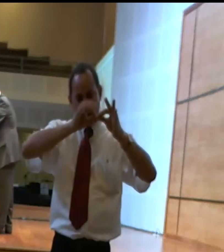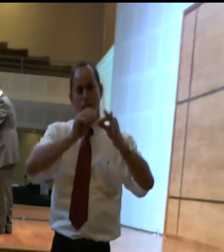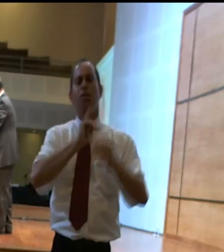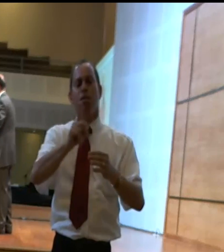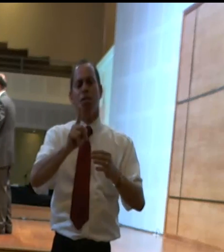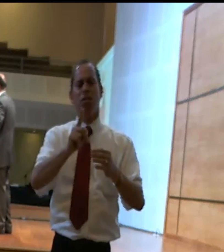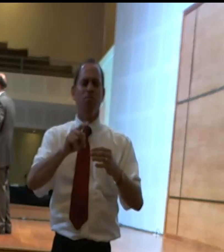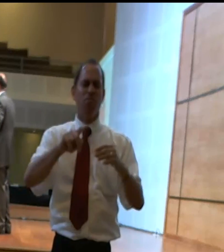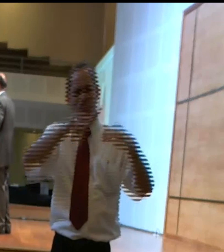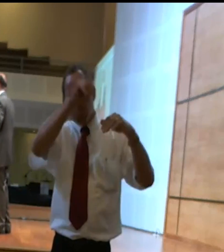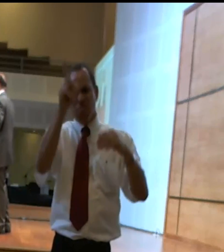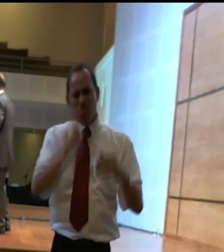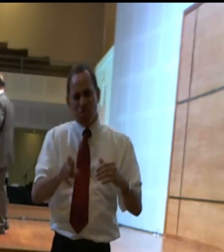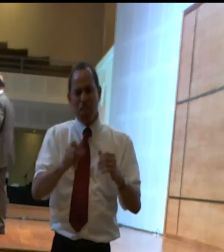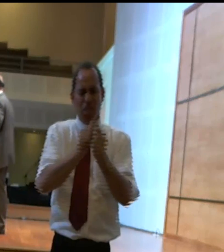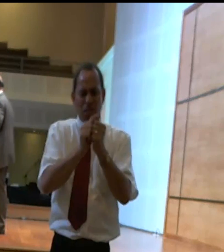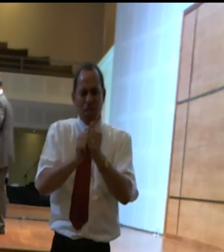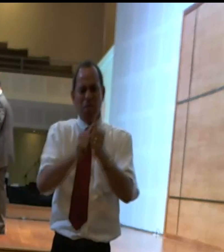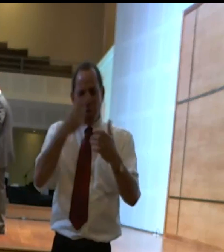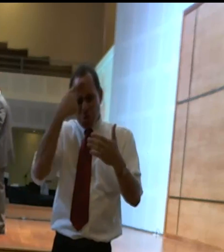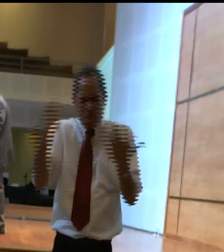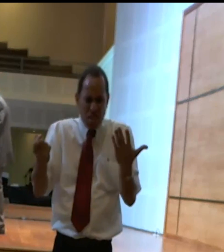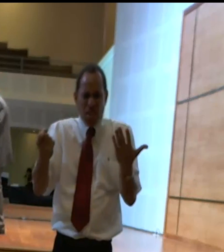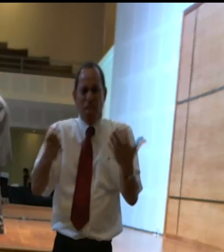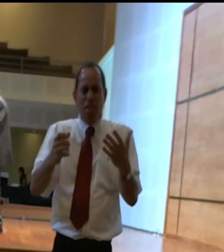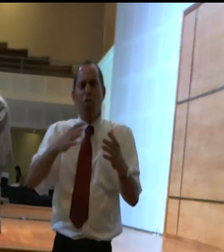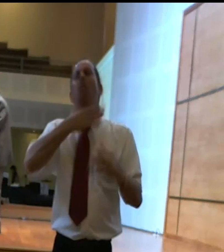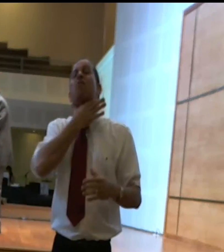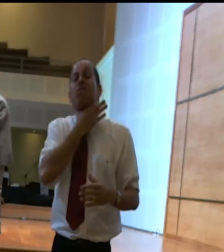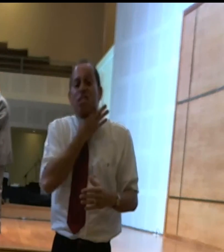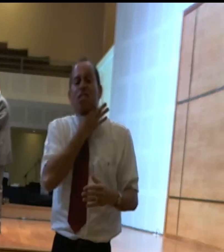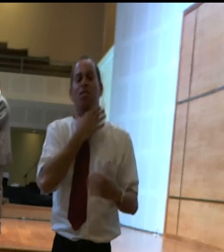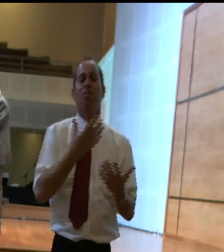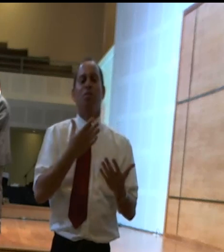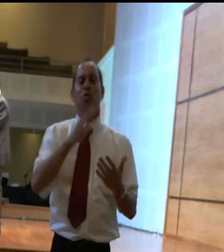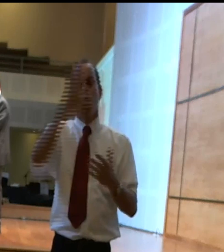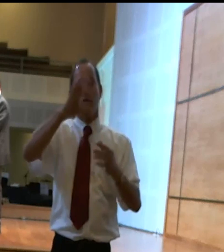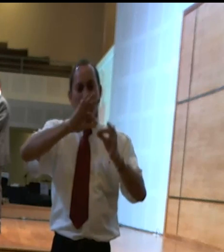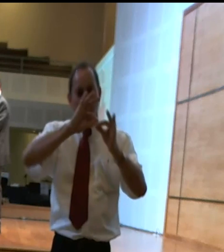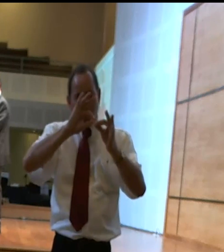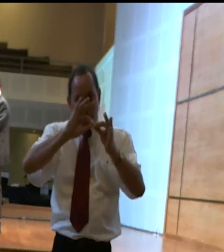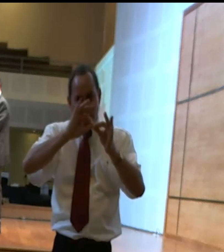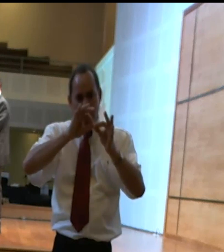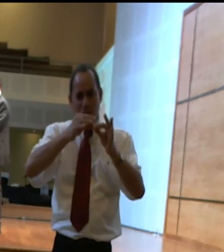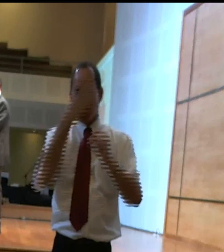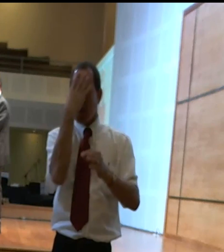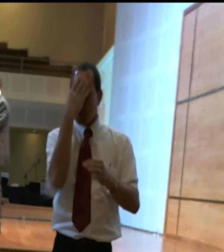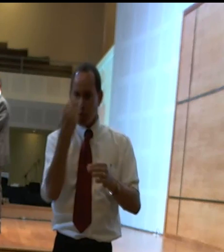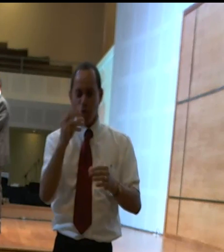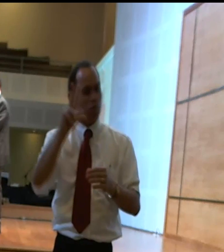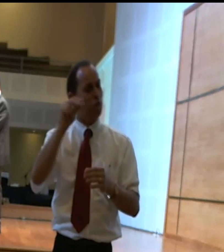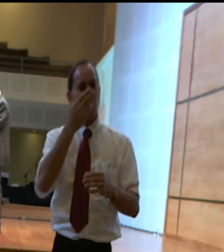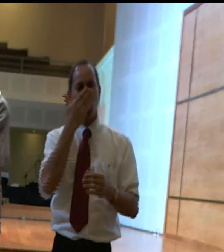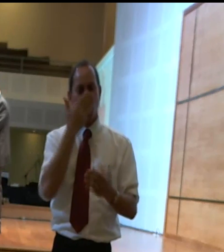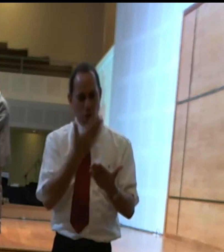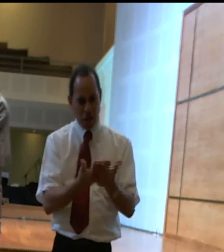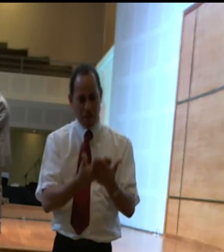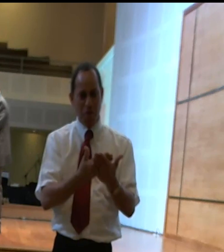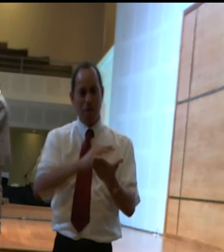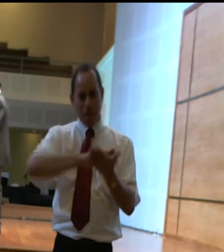acompañante qué fue lo que hizo ese pobre hombre para merecer la horca. Que su interpretación del sueño no fue del agrado del rey.